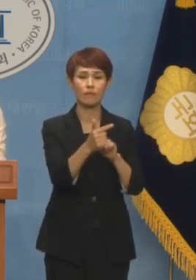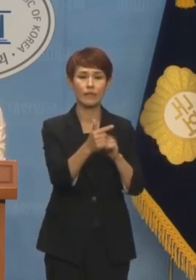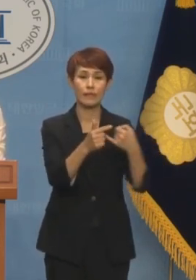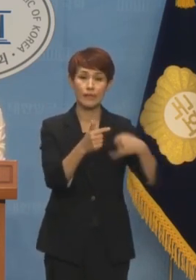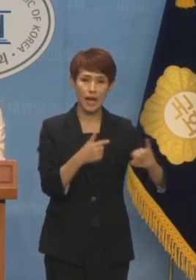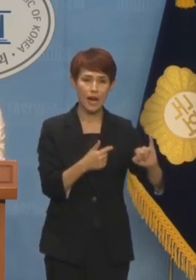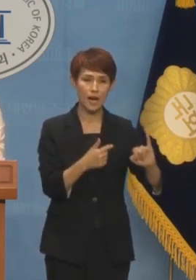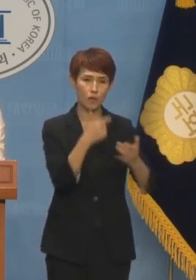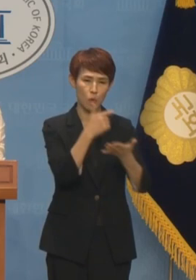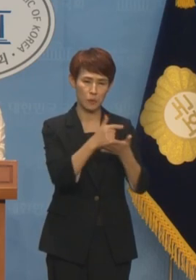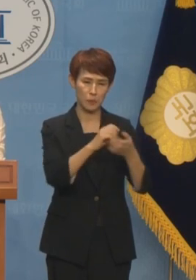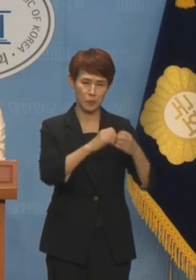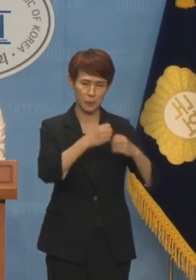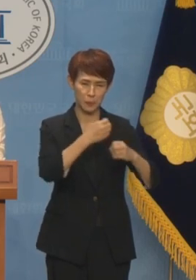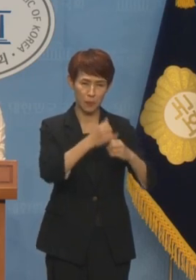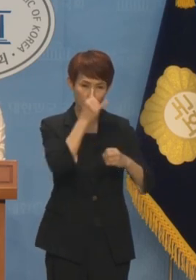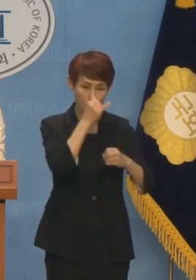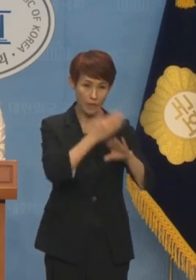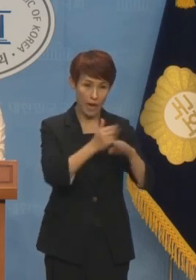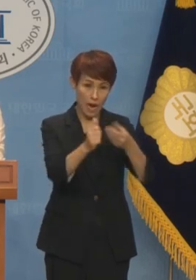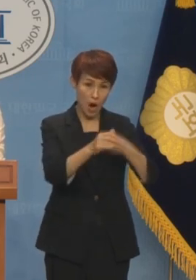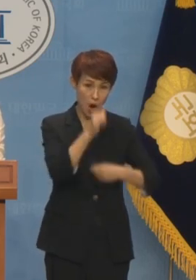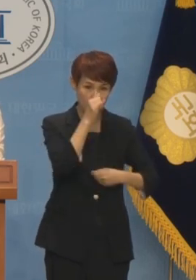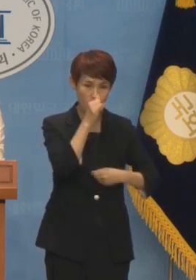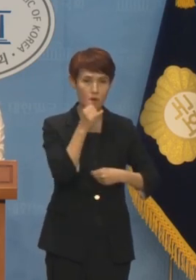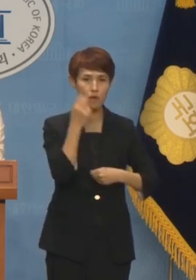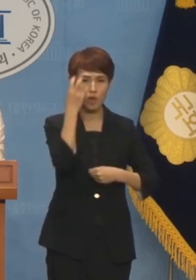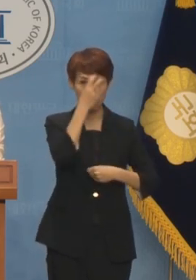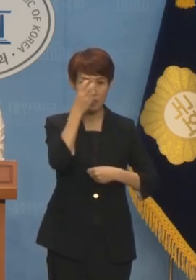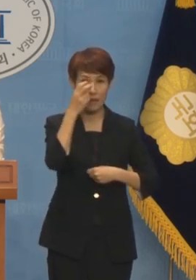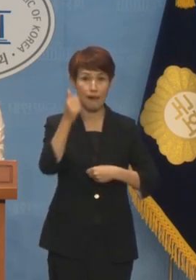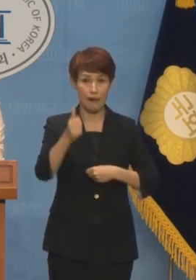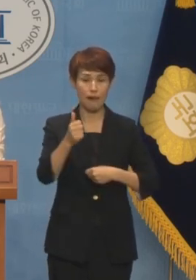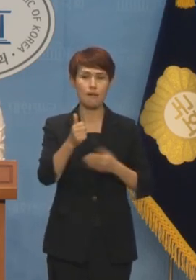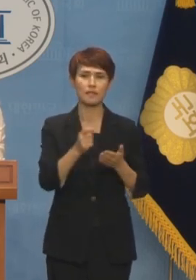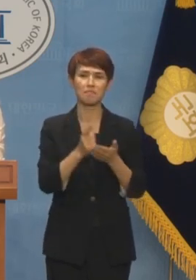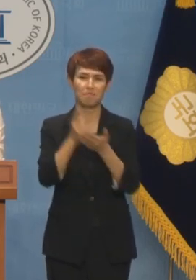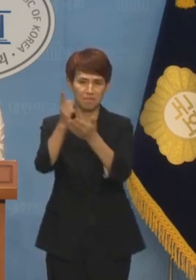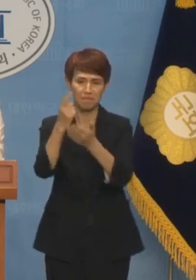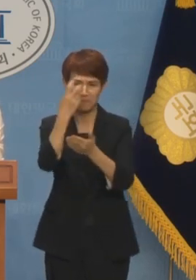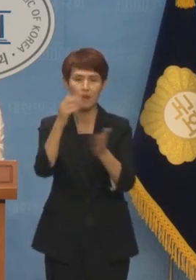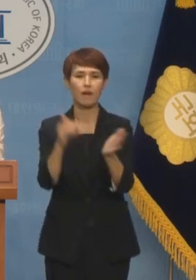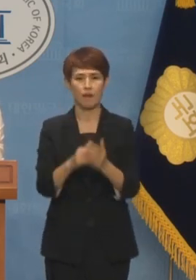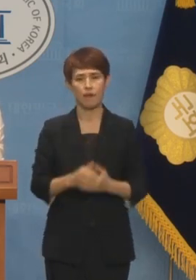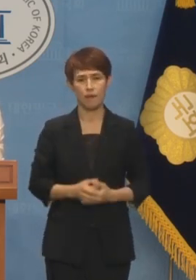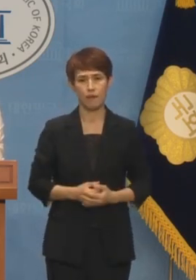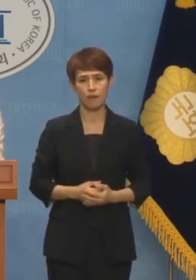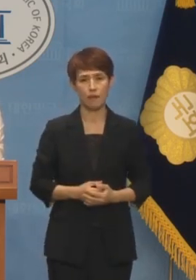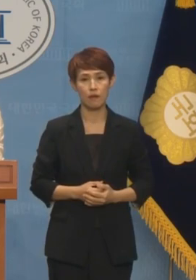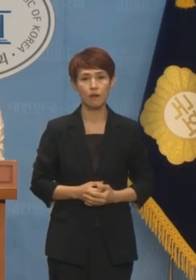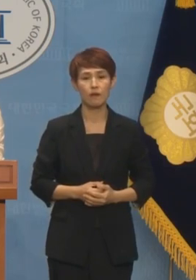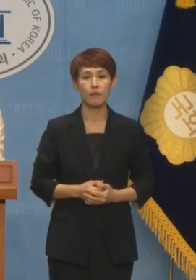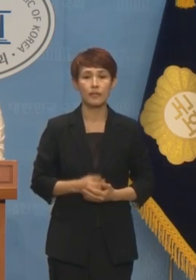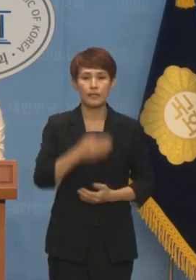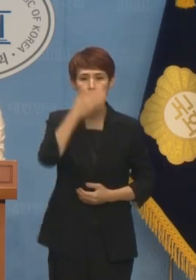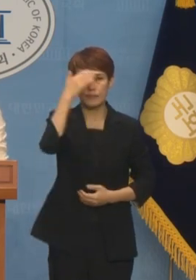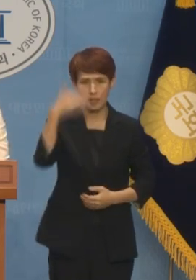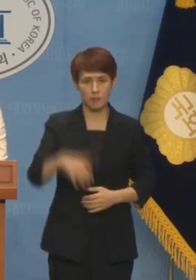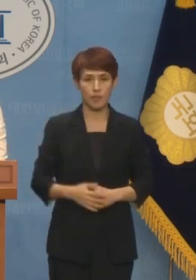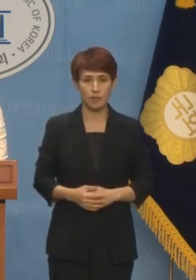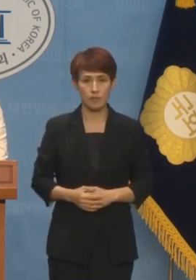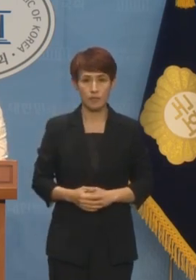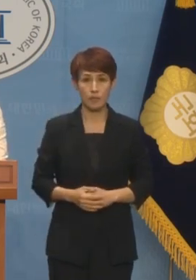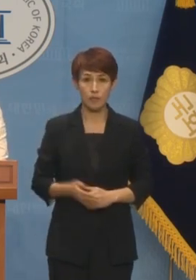수사를 경찰수사심의위원회에 회부해 살펴보기로 했습니다. 늦었지만 다행입니다.